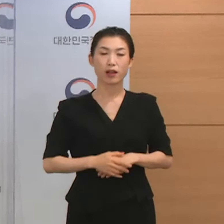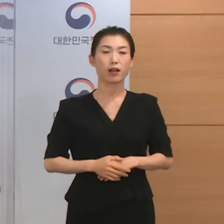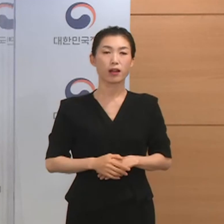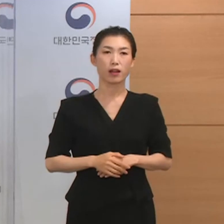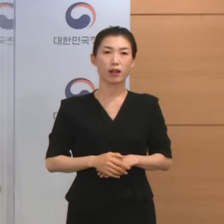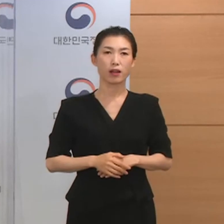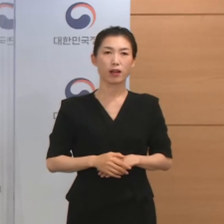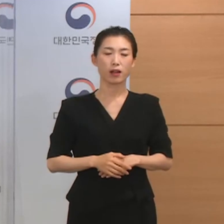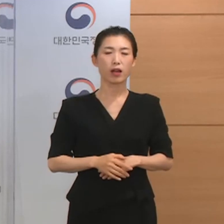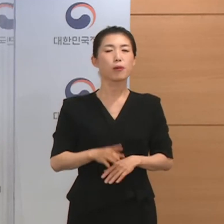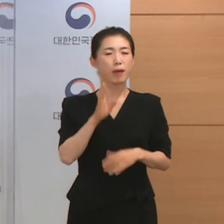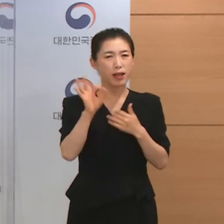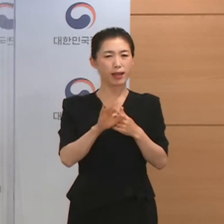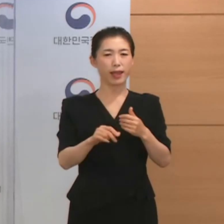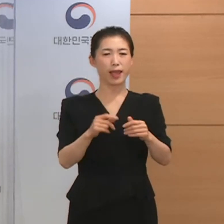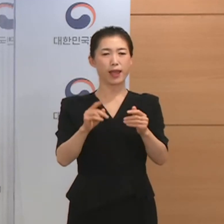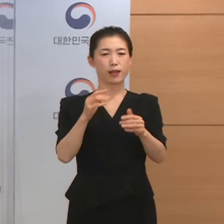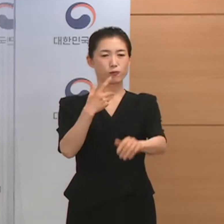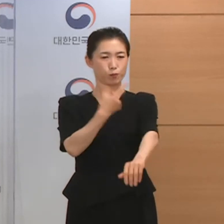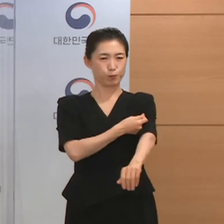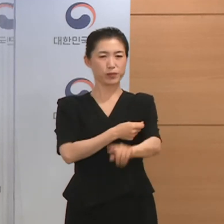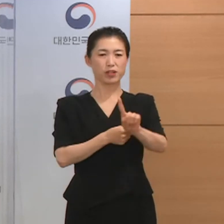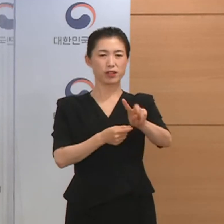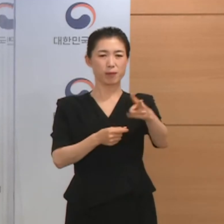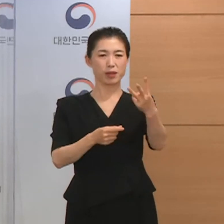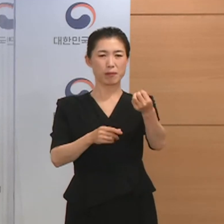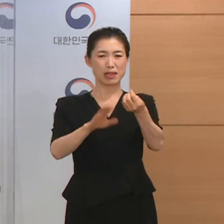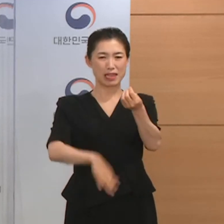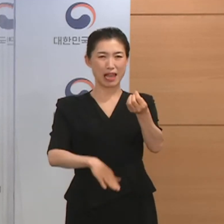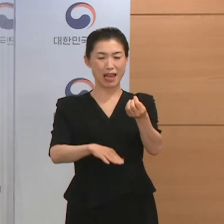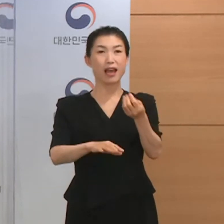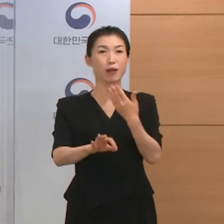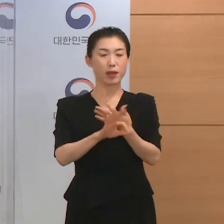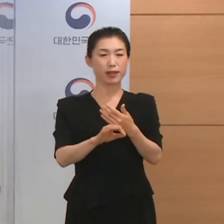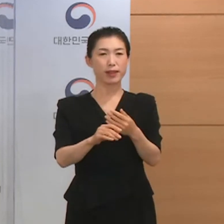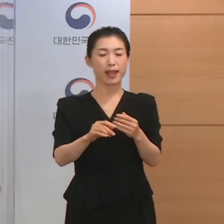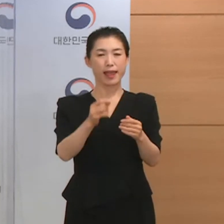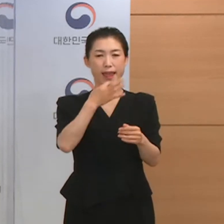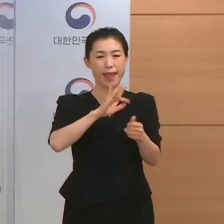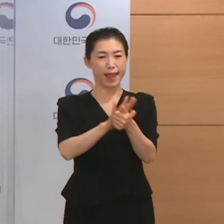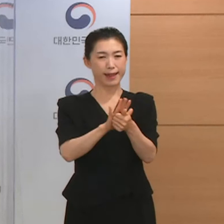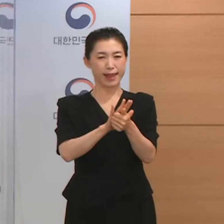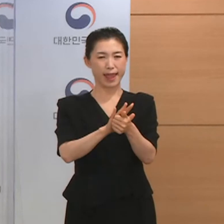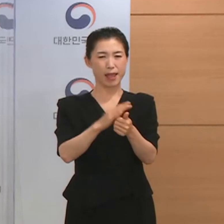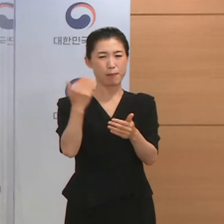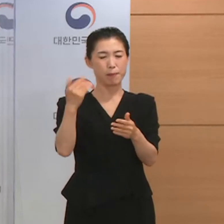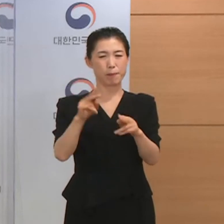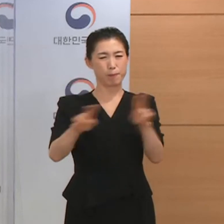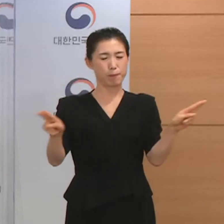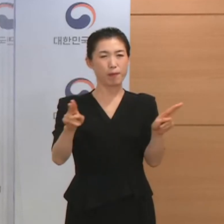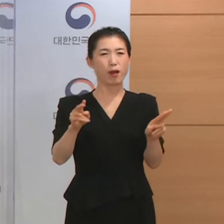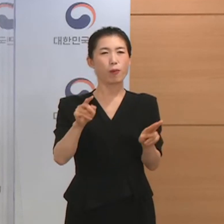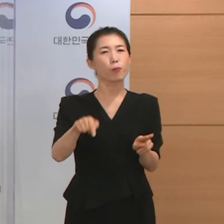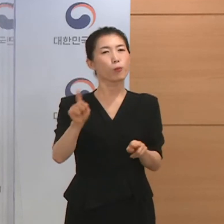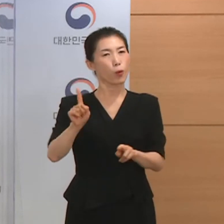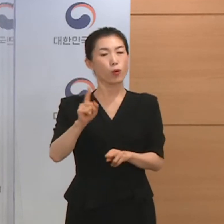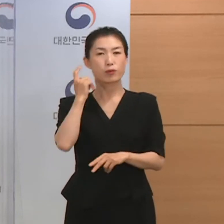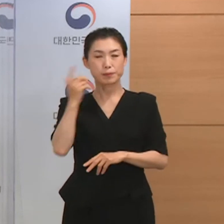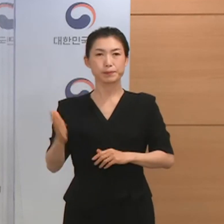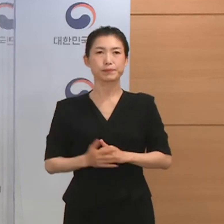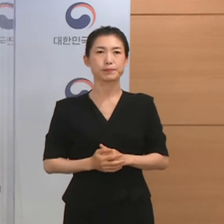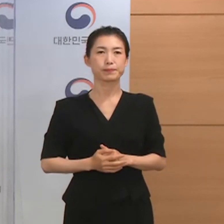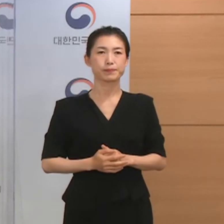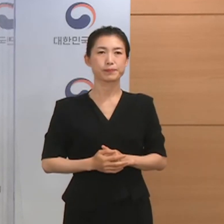어떤 조치들이 빠질 수 있을지도 궁금합니다. 예, 6월까지 저희가 고령층 등 취약계층 1,300만 명